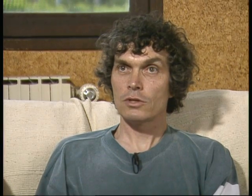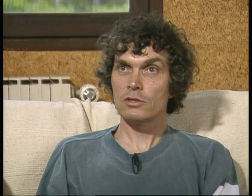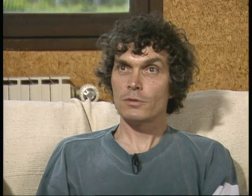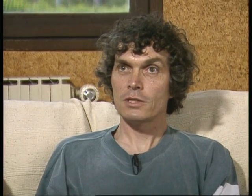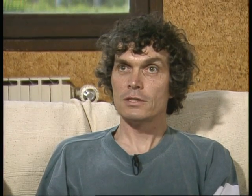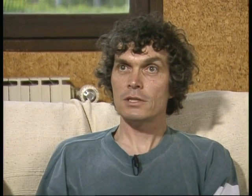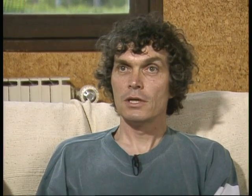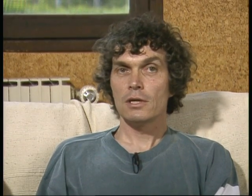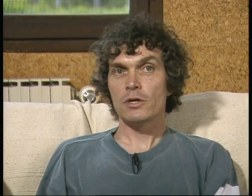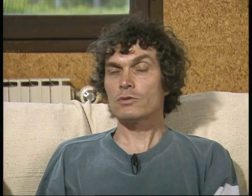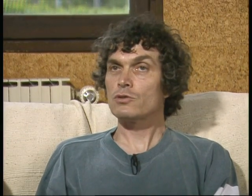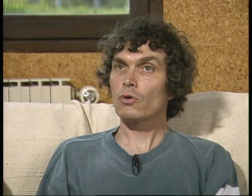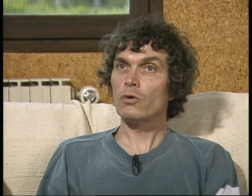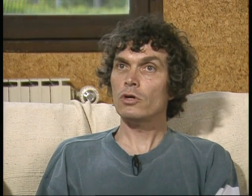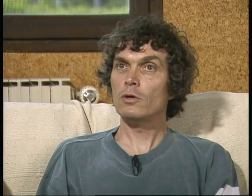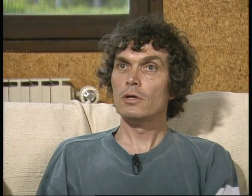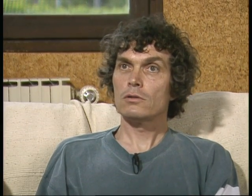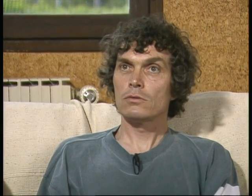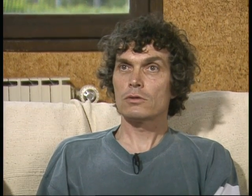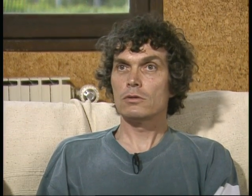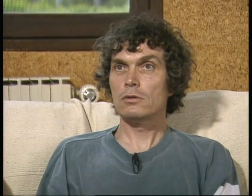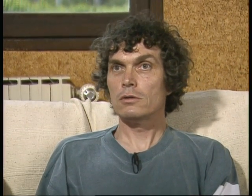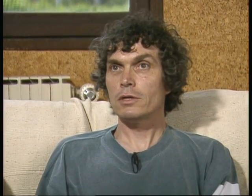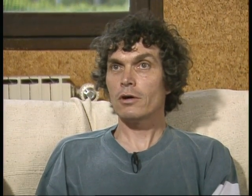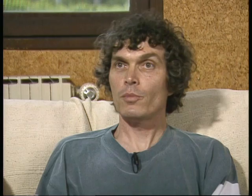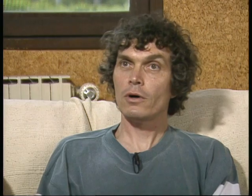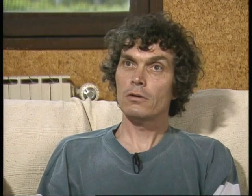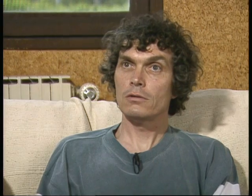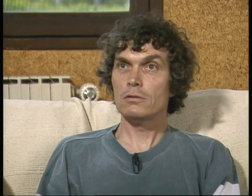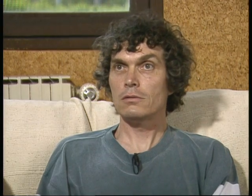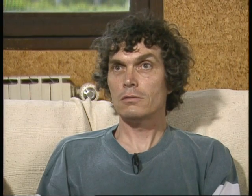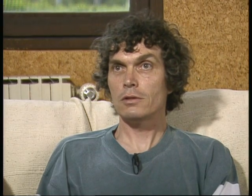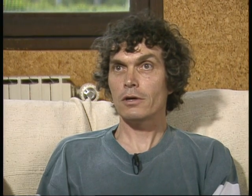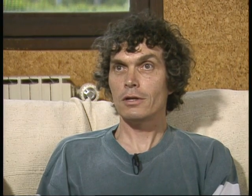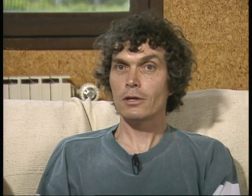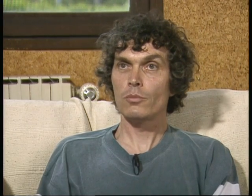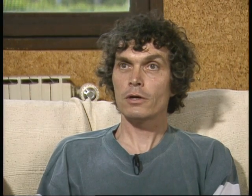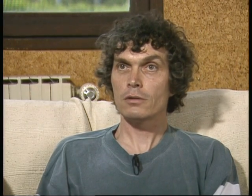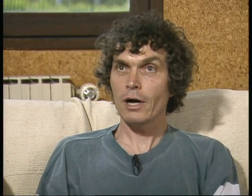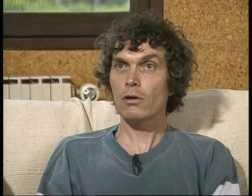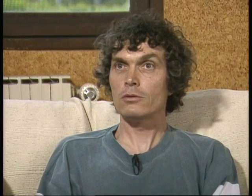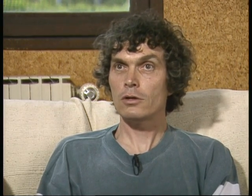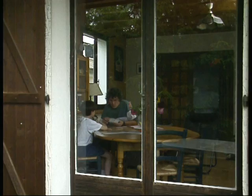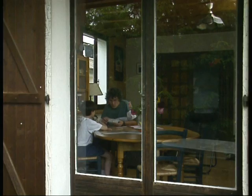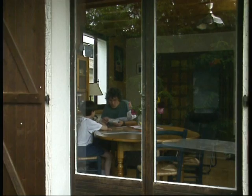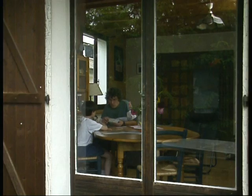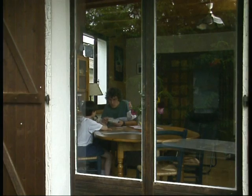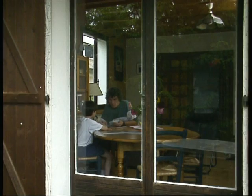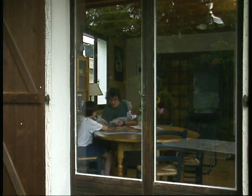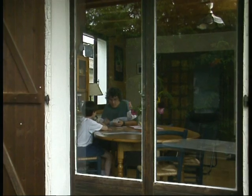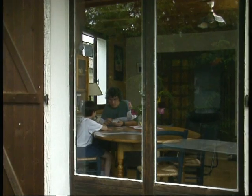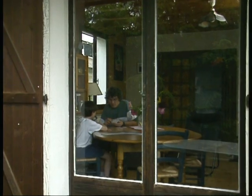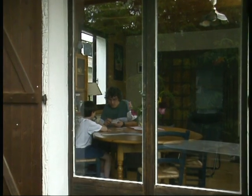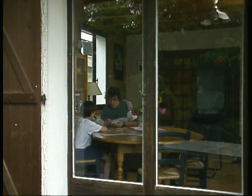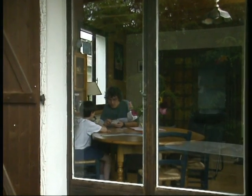dans une école spécialisée, bah, ce serait sur Grenoble. Donc il n'aurait pas... il aurait les copains à Grenoble. Et